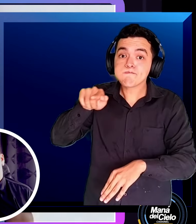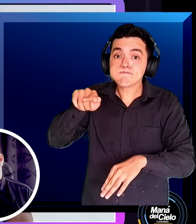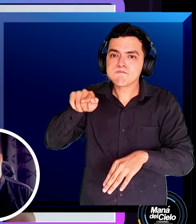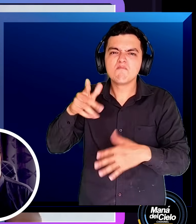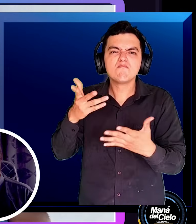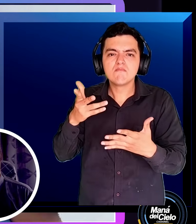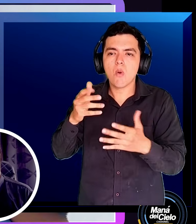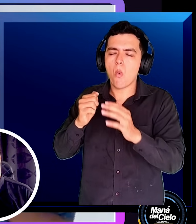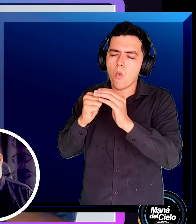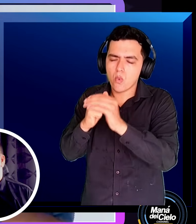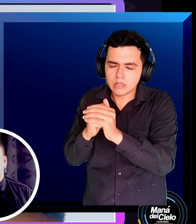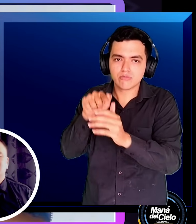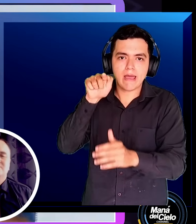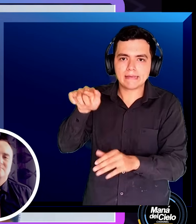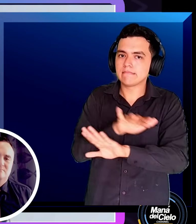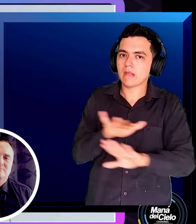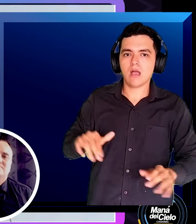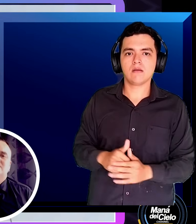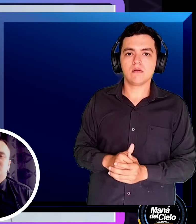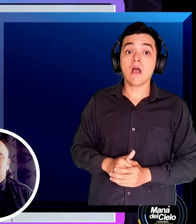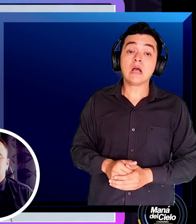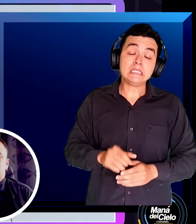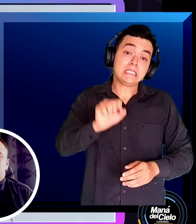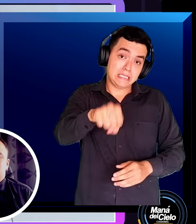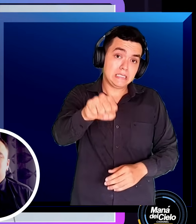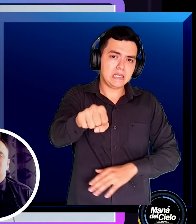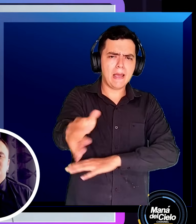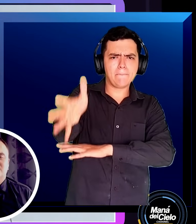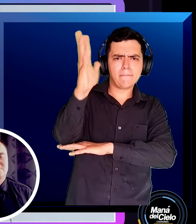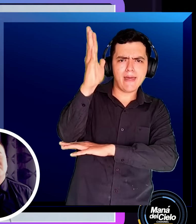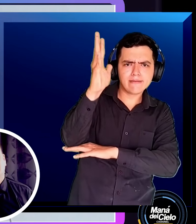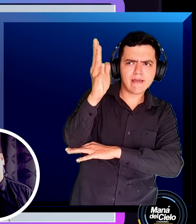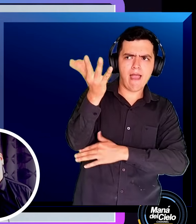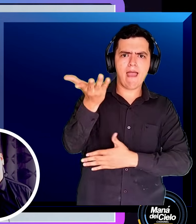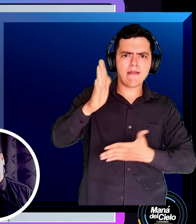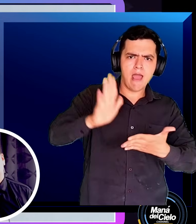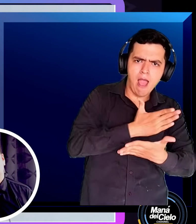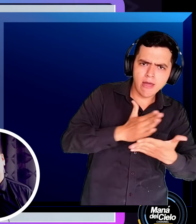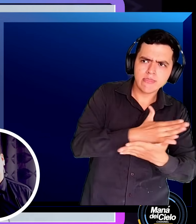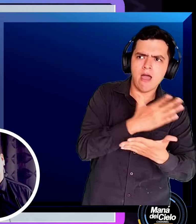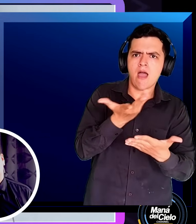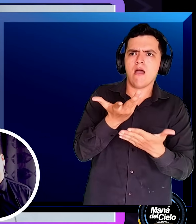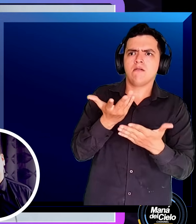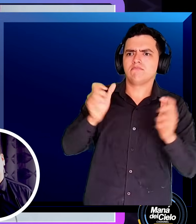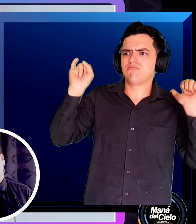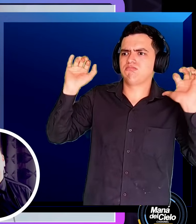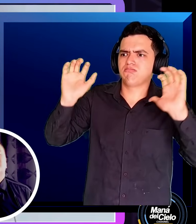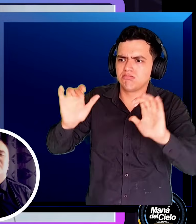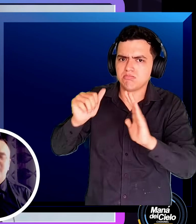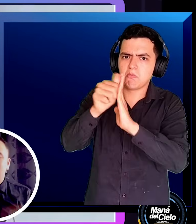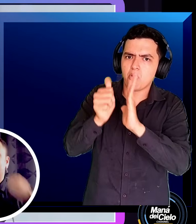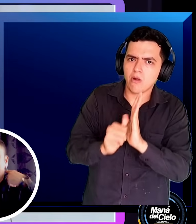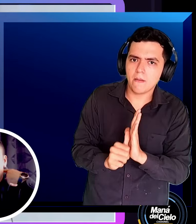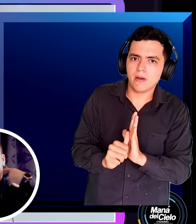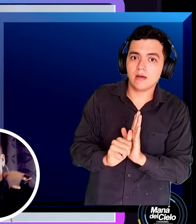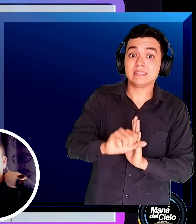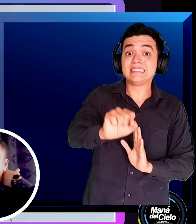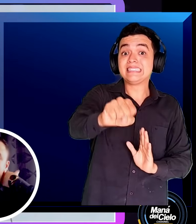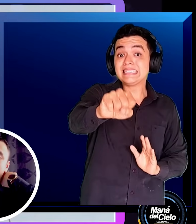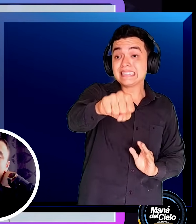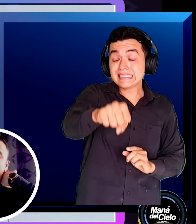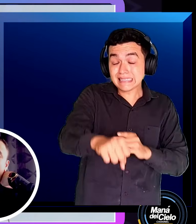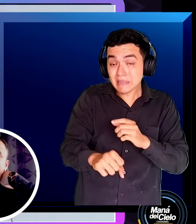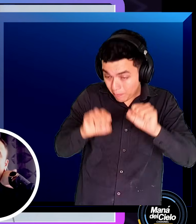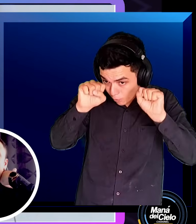hasta 13 kilómetros a pie para ir de sus casas al templo.